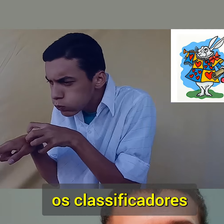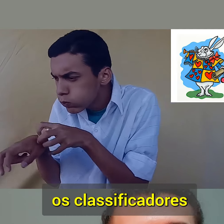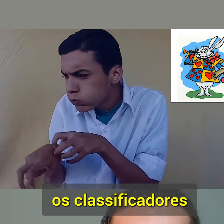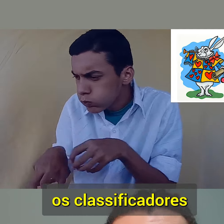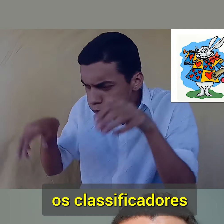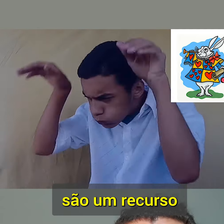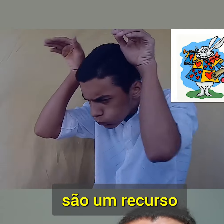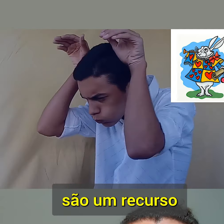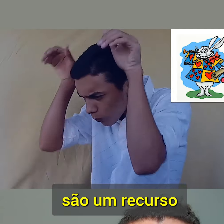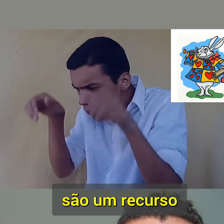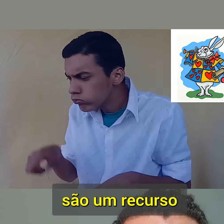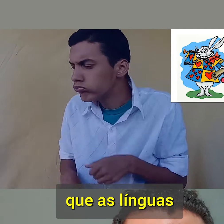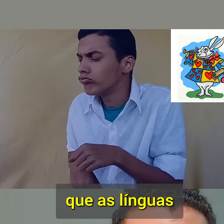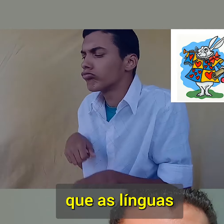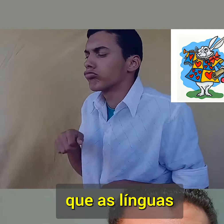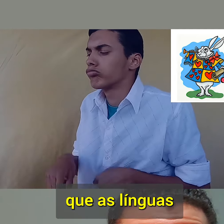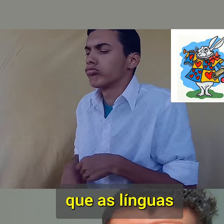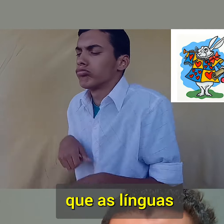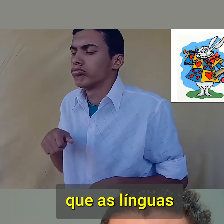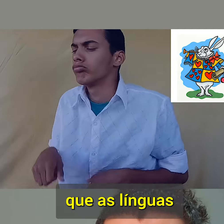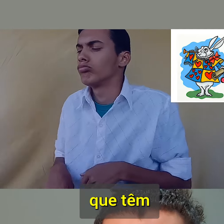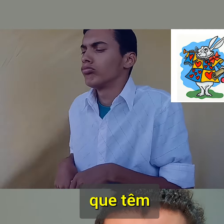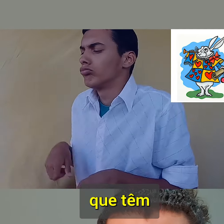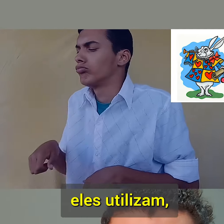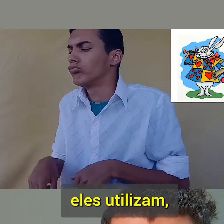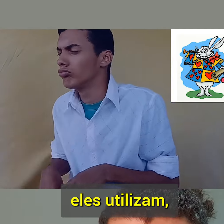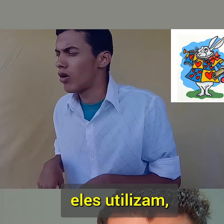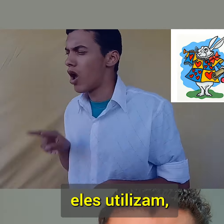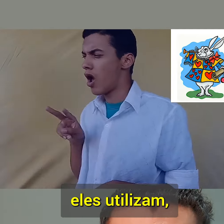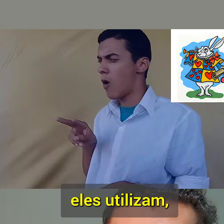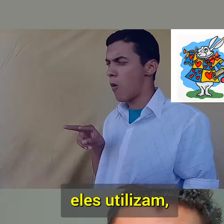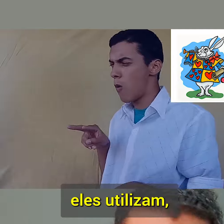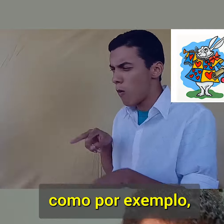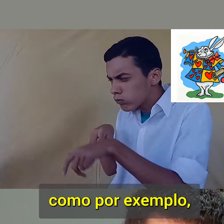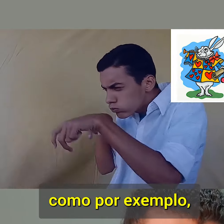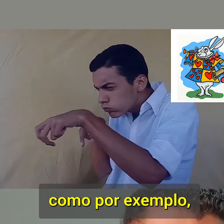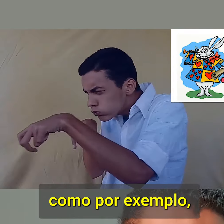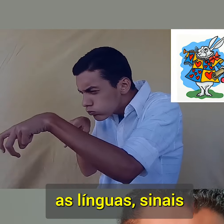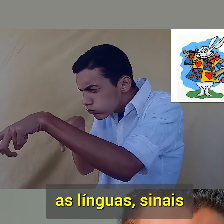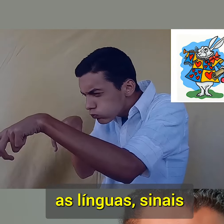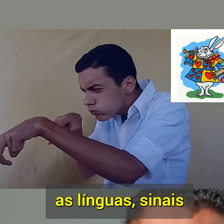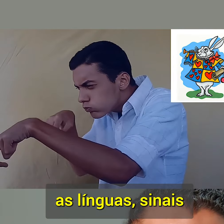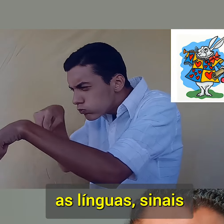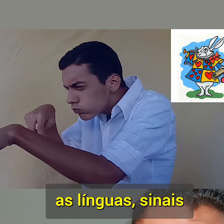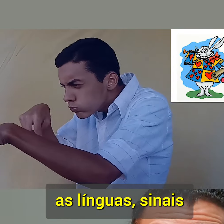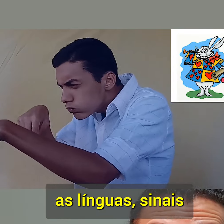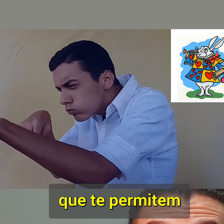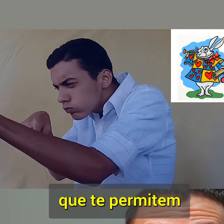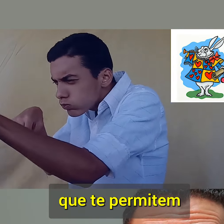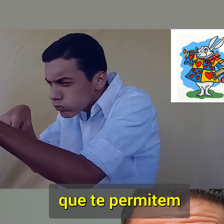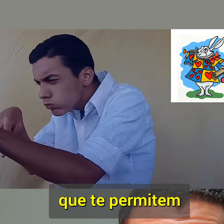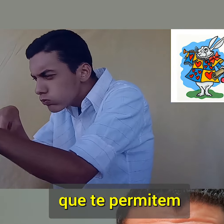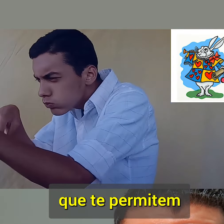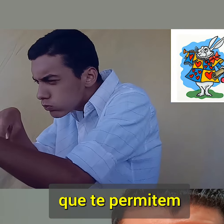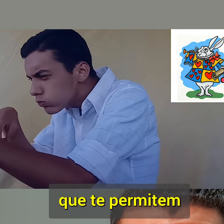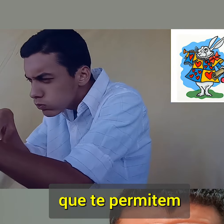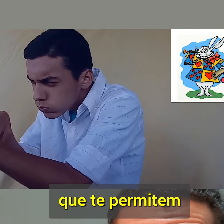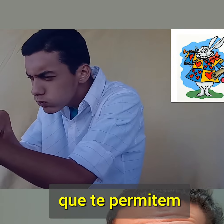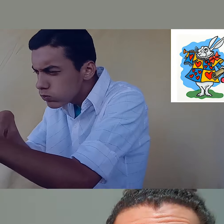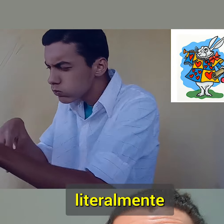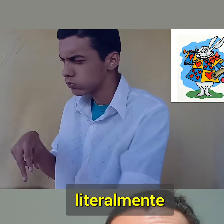Os classificadores são um recurso que as línguas que têm eles utilizam, por exemplo, as línguas sinais, que te